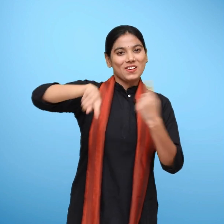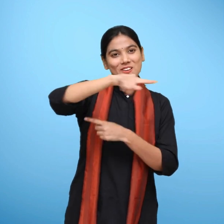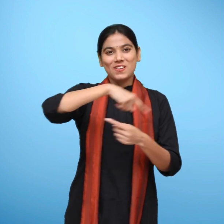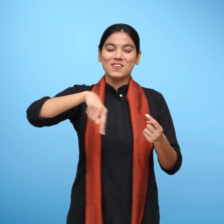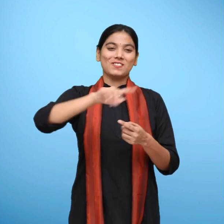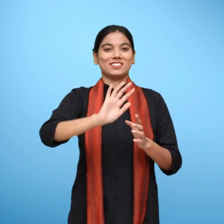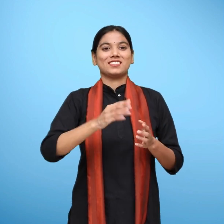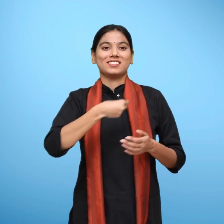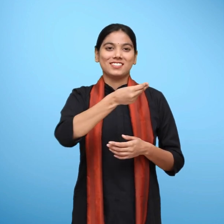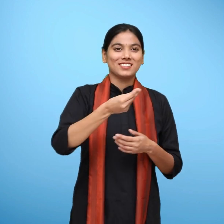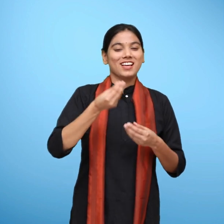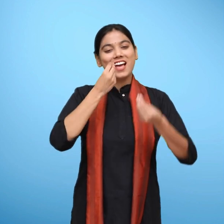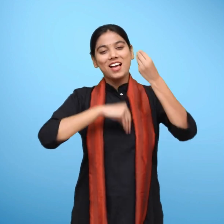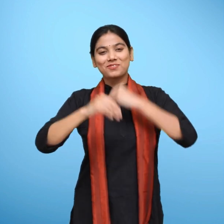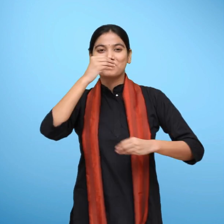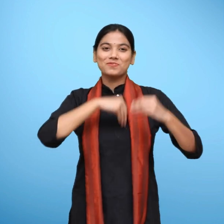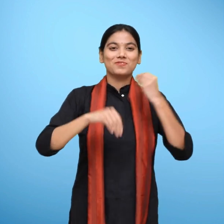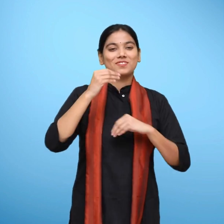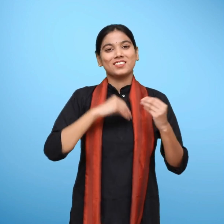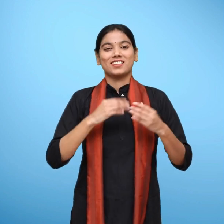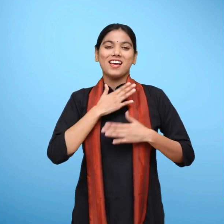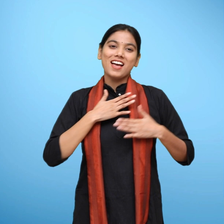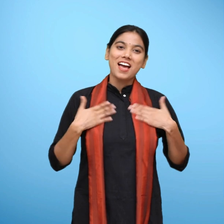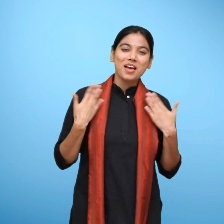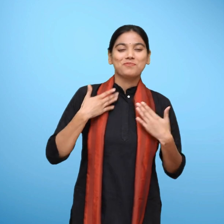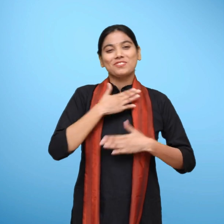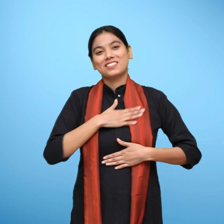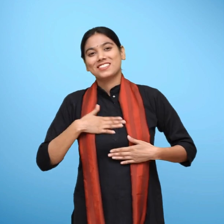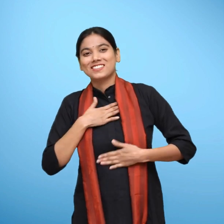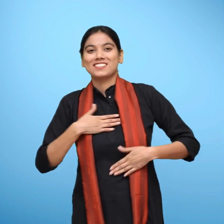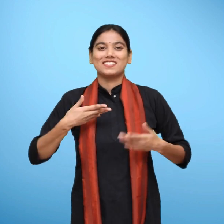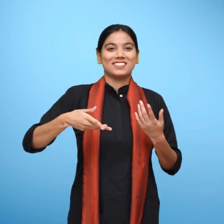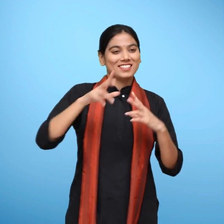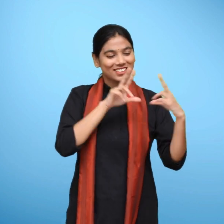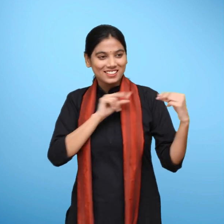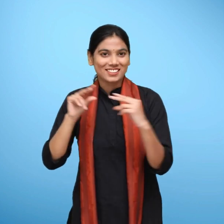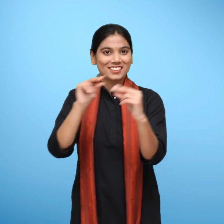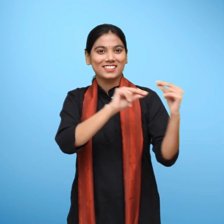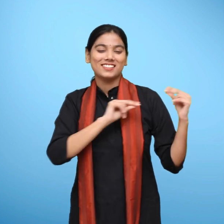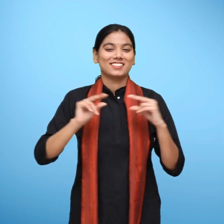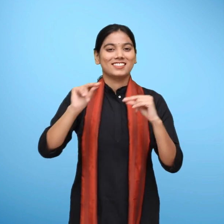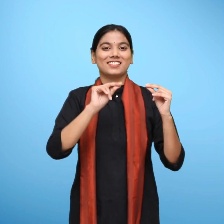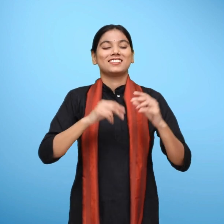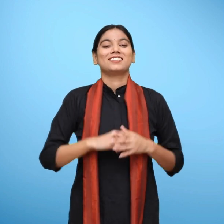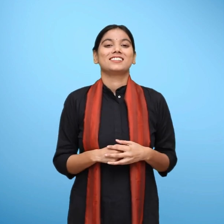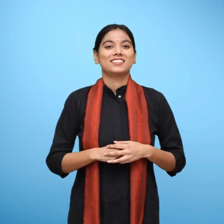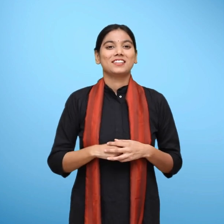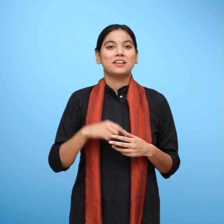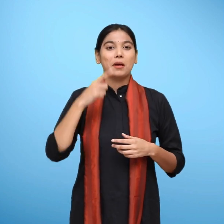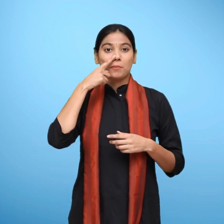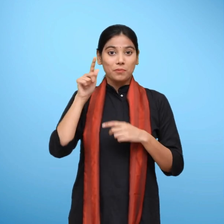हैं सब लोग मिलजुलकर खुशी से फल खाते हैं और आपस में बातें करते जाते हैं कितना प्यार